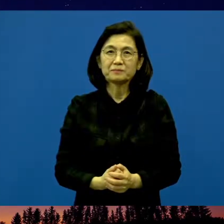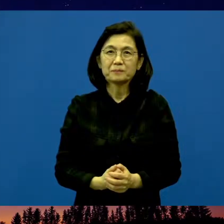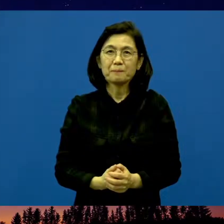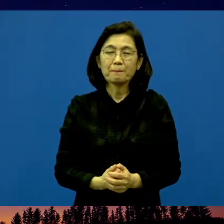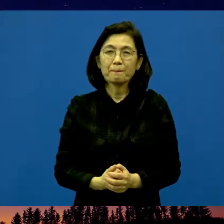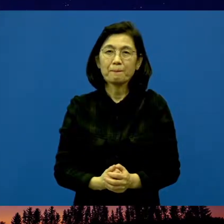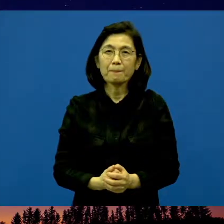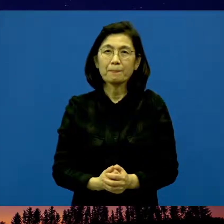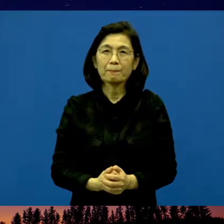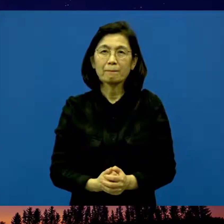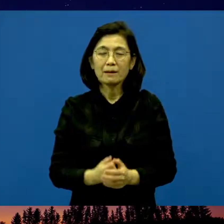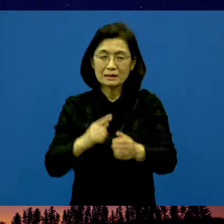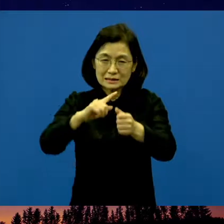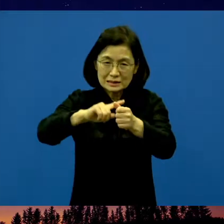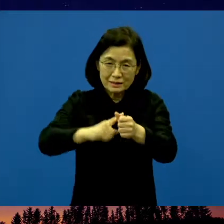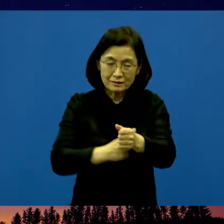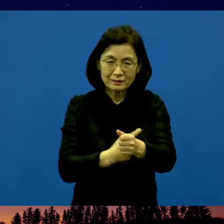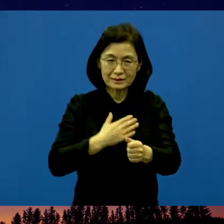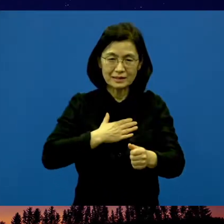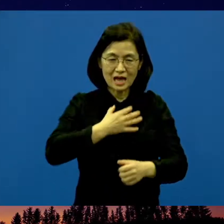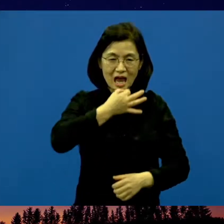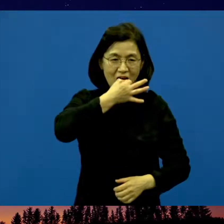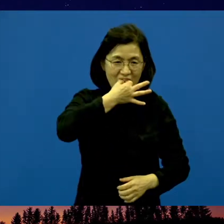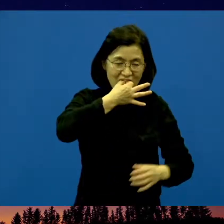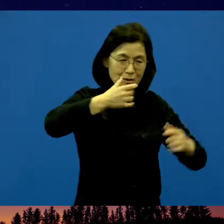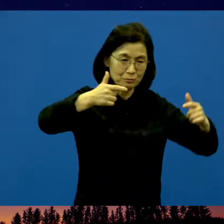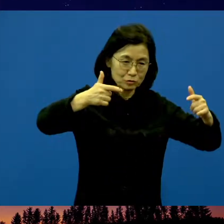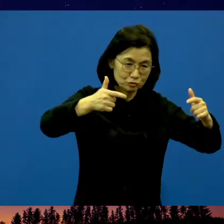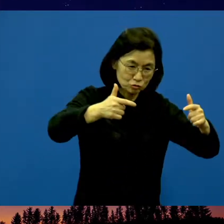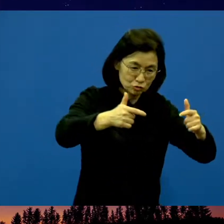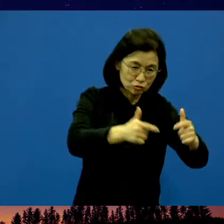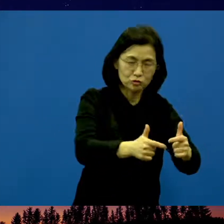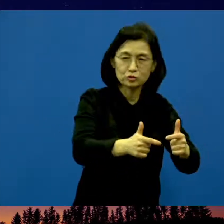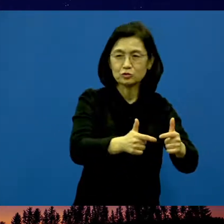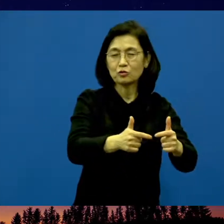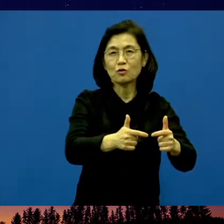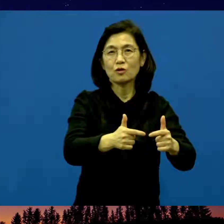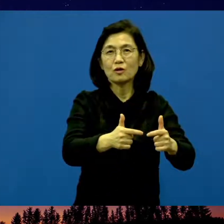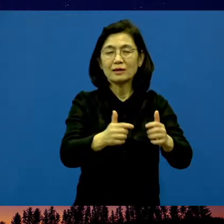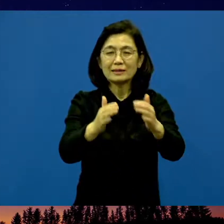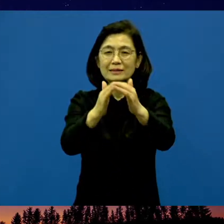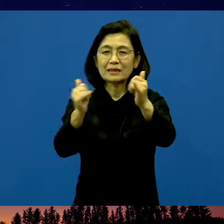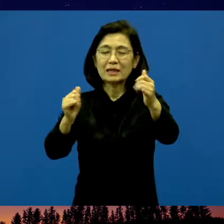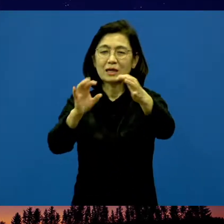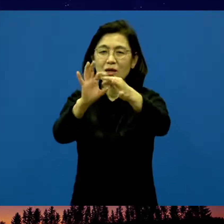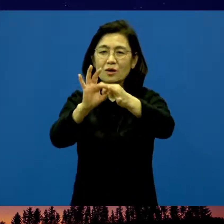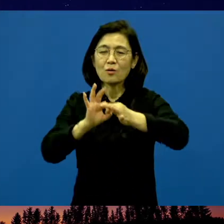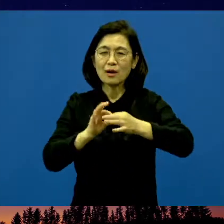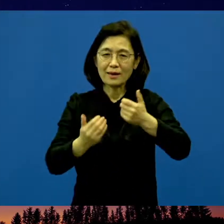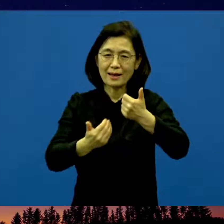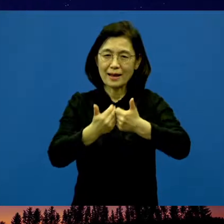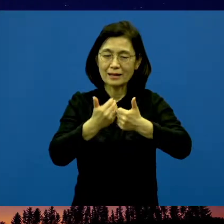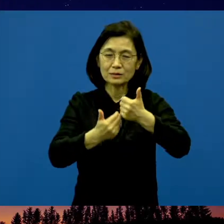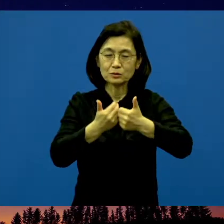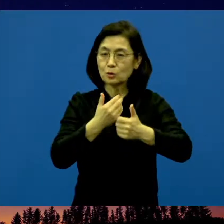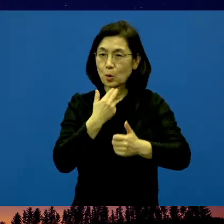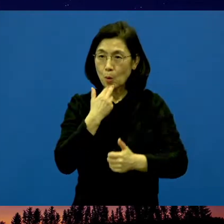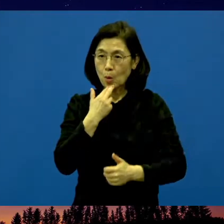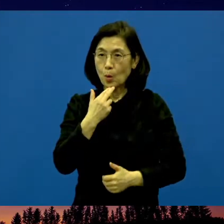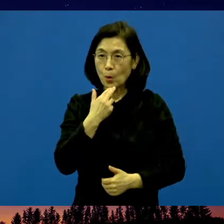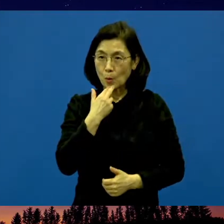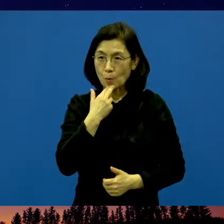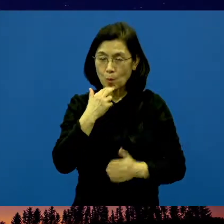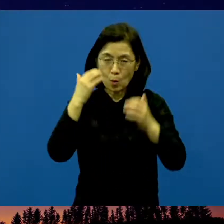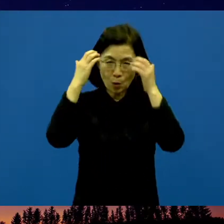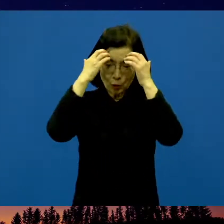자연스럽게 인간적인 욕심이 줄어들게 되고 하나님과는 물론 사람들과 관계도 갈등이 일어나지 않고 쓸데없는